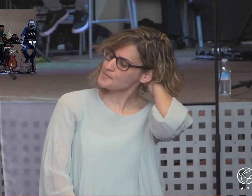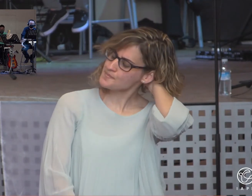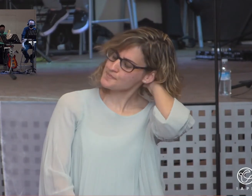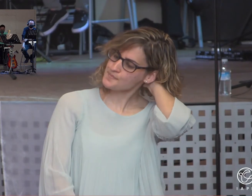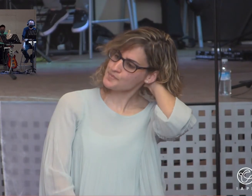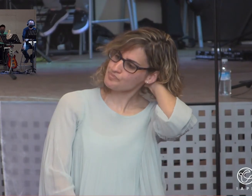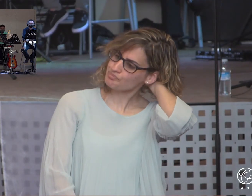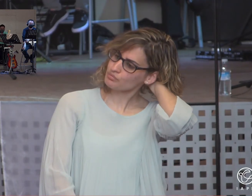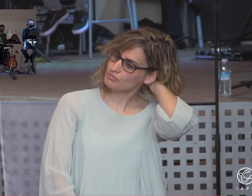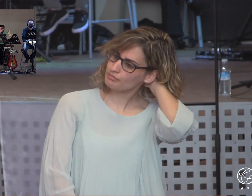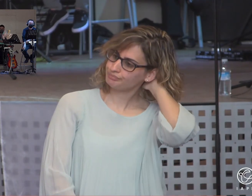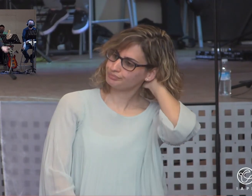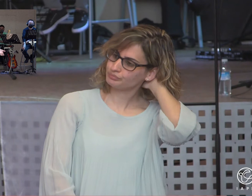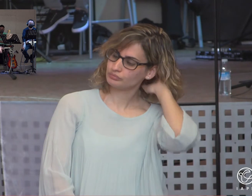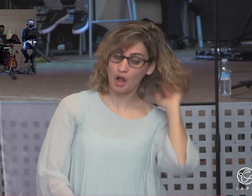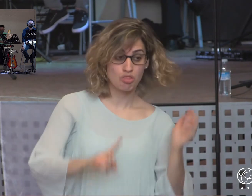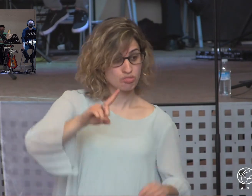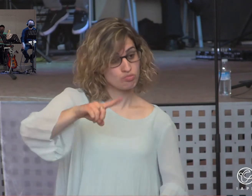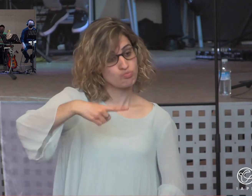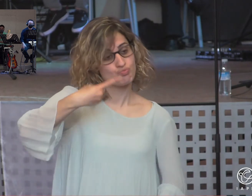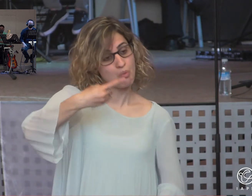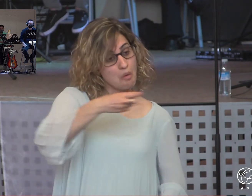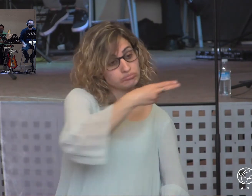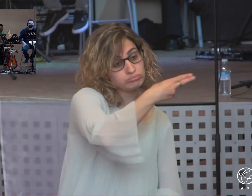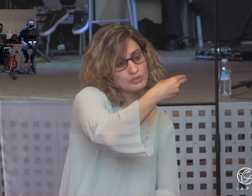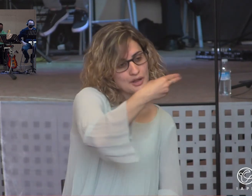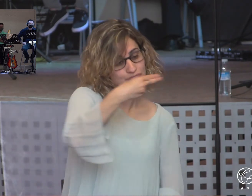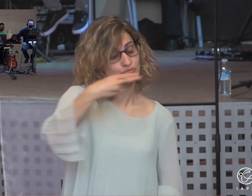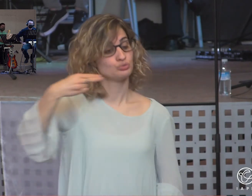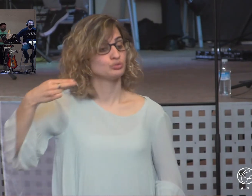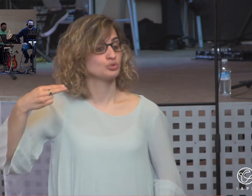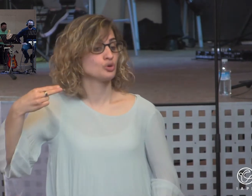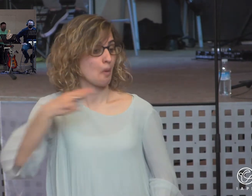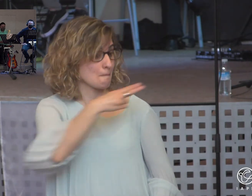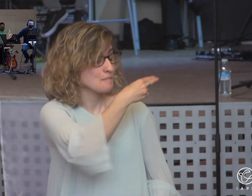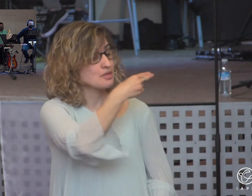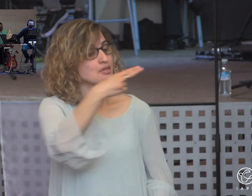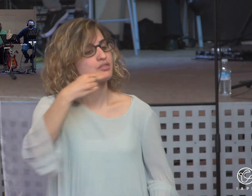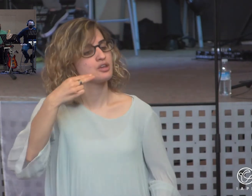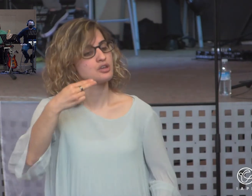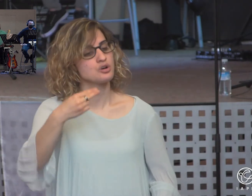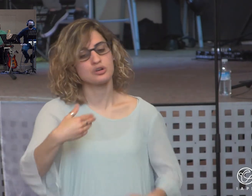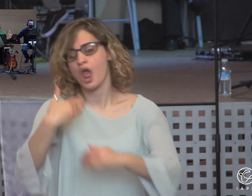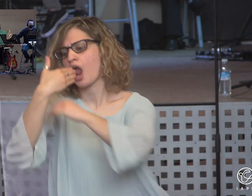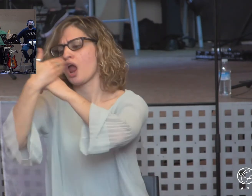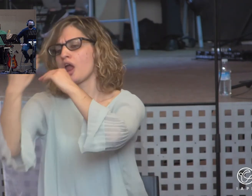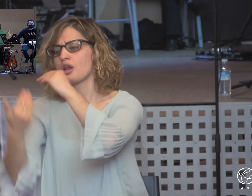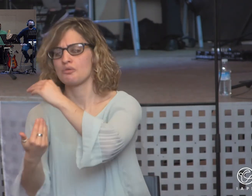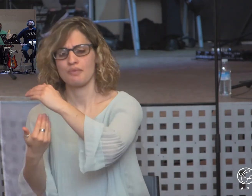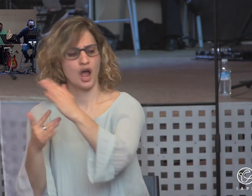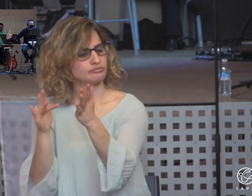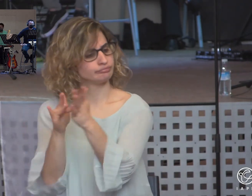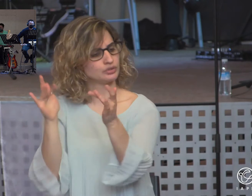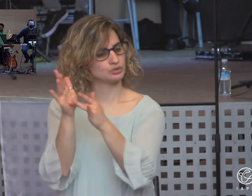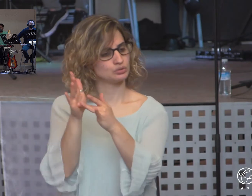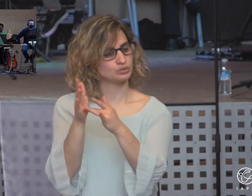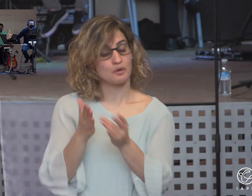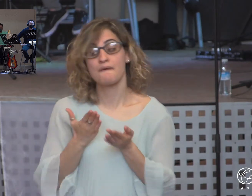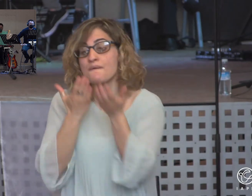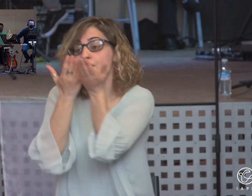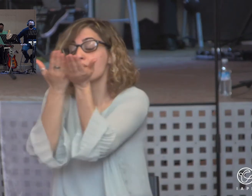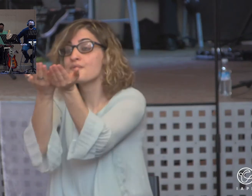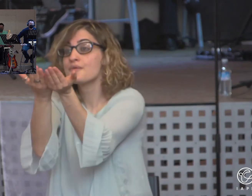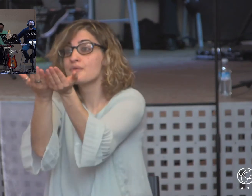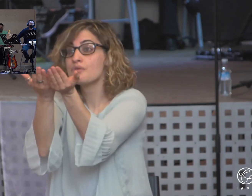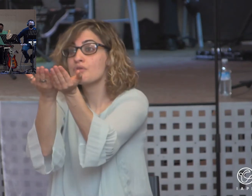entonces Jesús cogió los pececillos y los panecillos, dio gracias, bendijo aquello, dio gracias